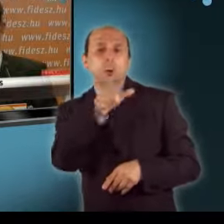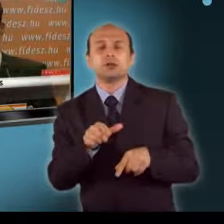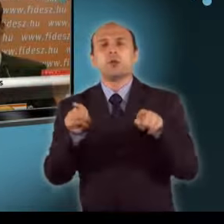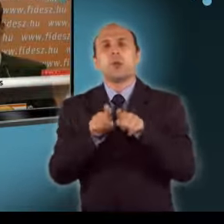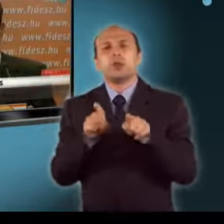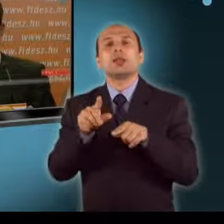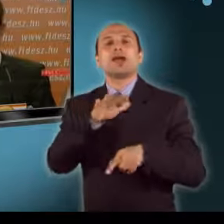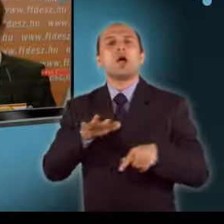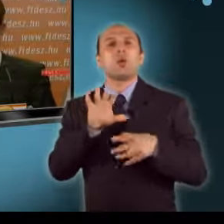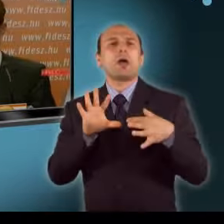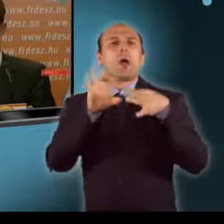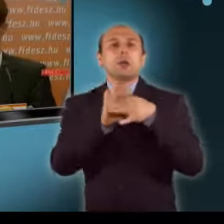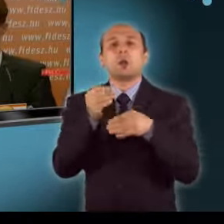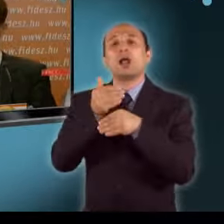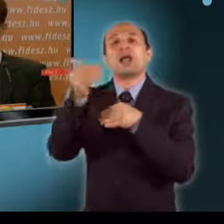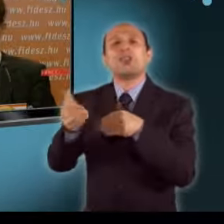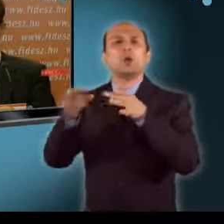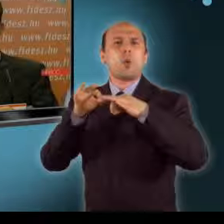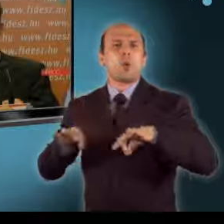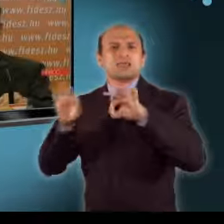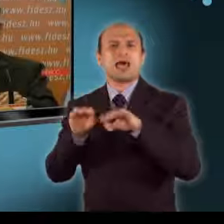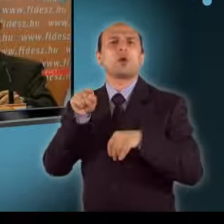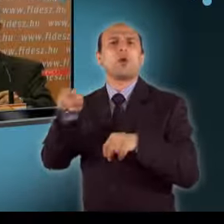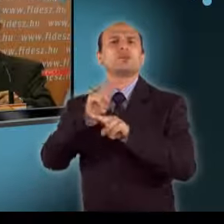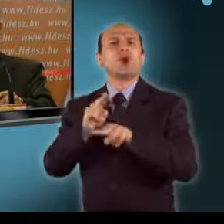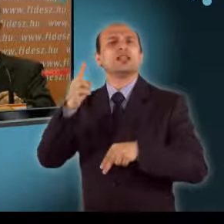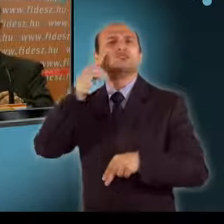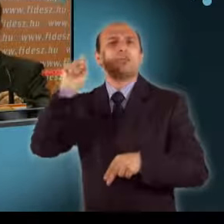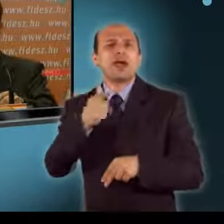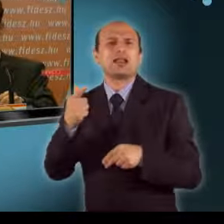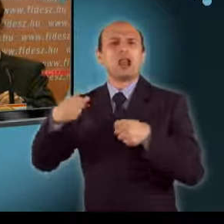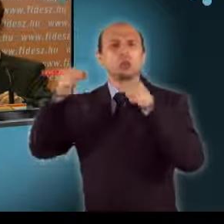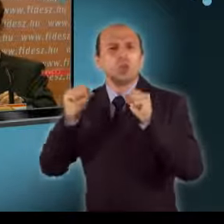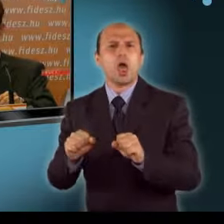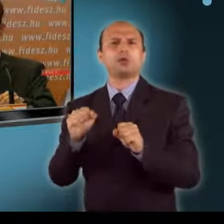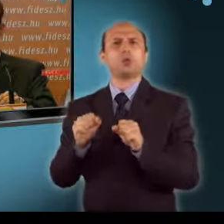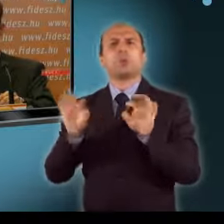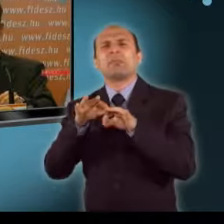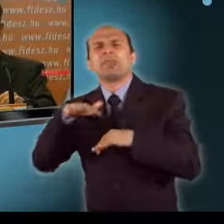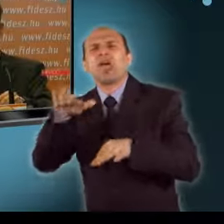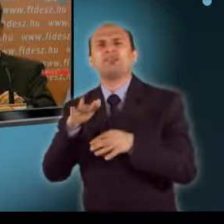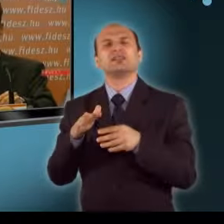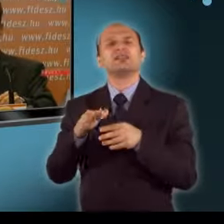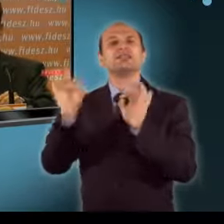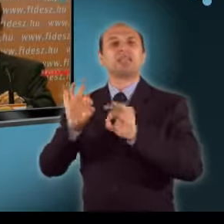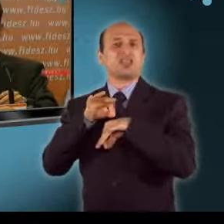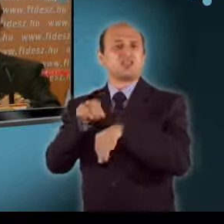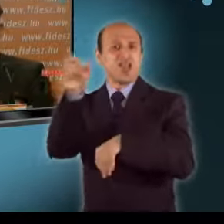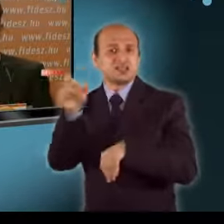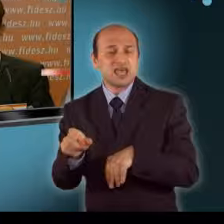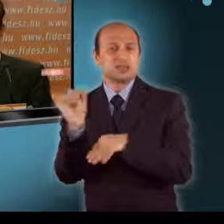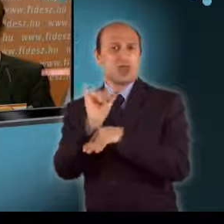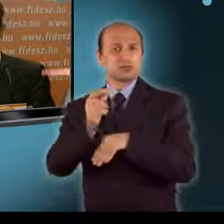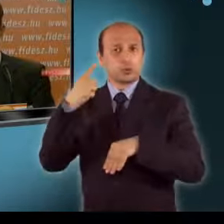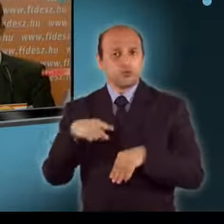Európai Unión kívüli országban létrehozott, ismeretlen tulajdonosi hátterű, magyarországi